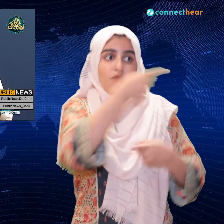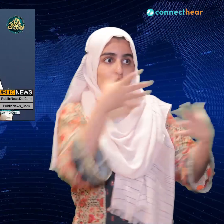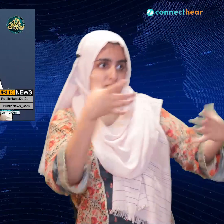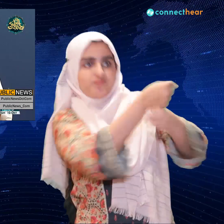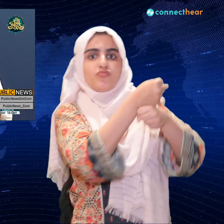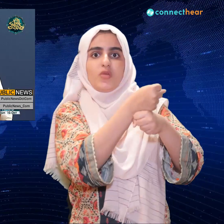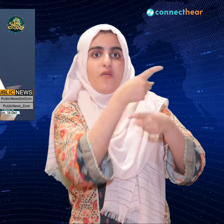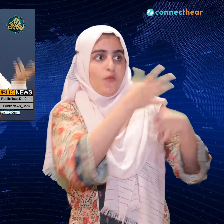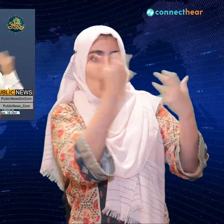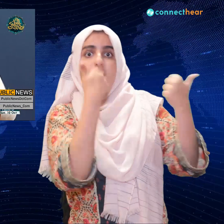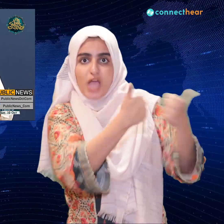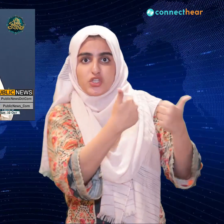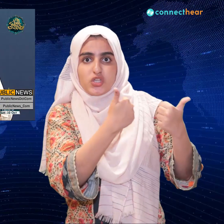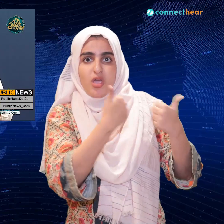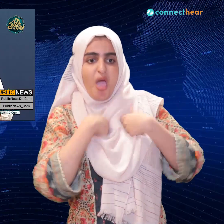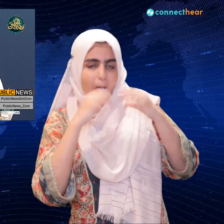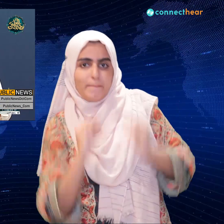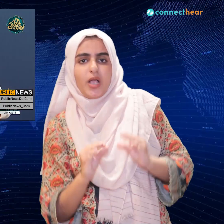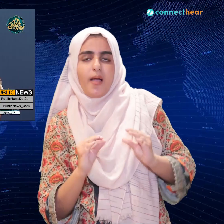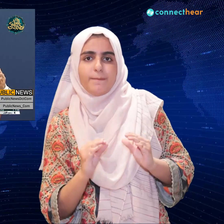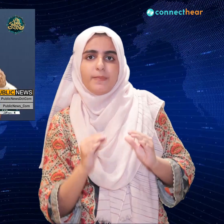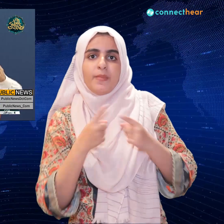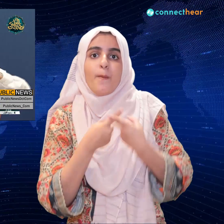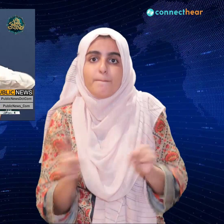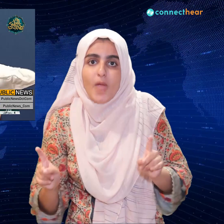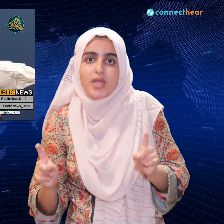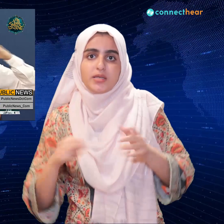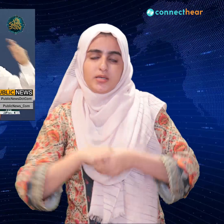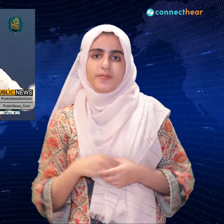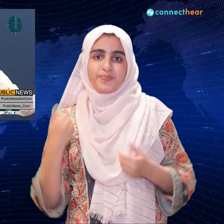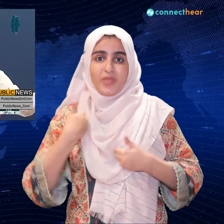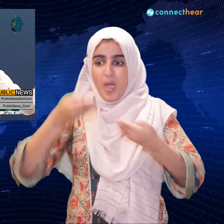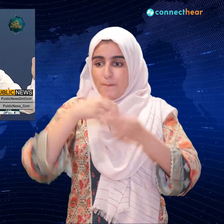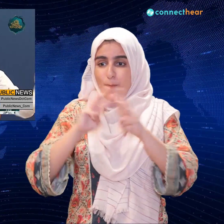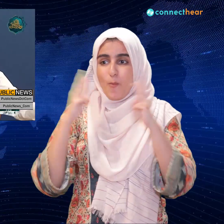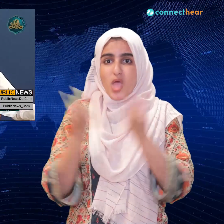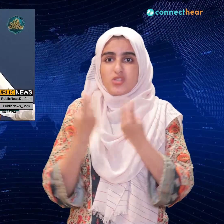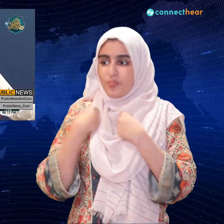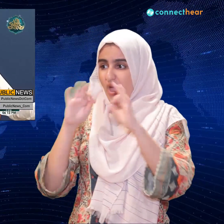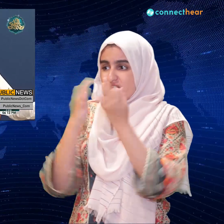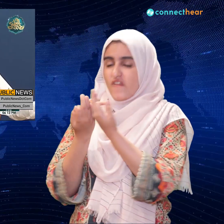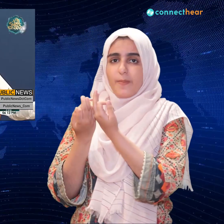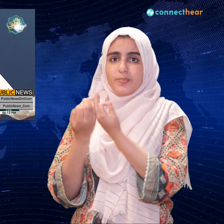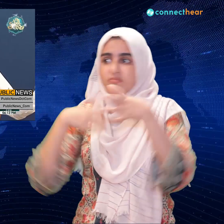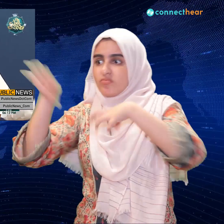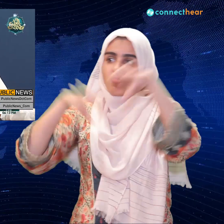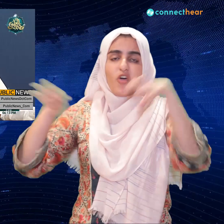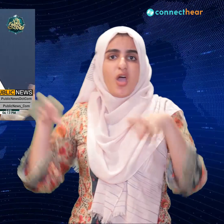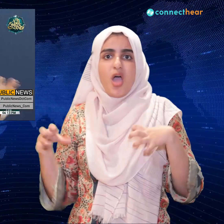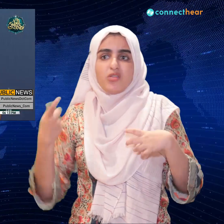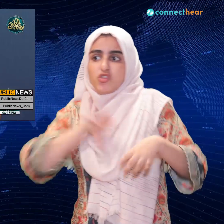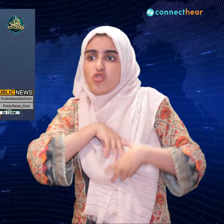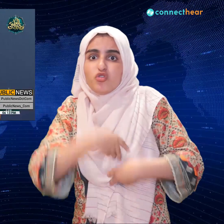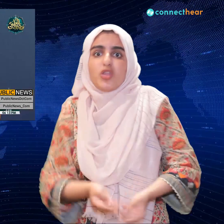morality بہت زبردست ہے, ہمارے سے زیادہ بہتر ہے. لیکن جدھر ہمارے معاشرے کو خاندانی نظام کو کیا